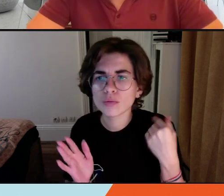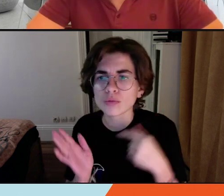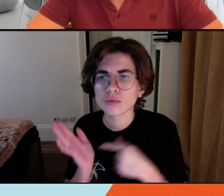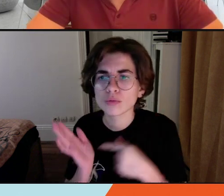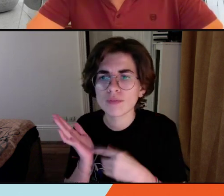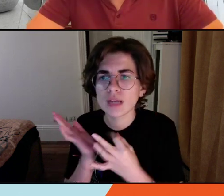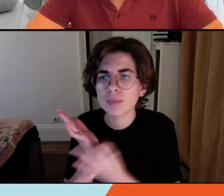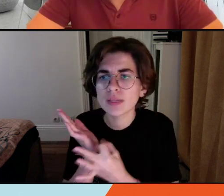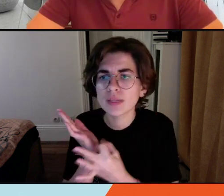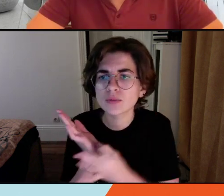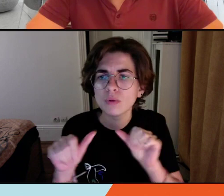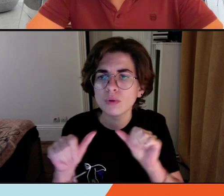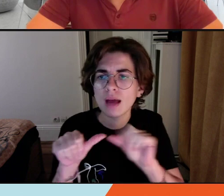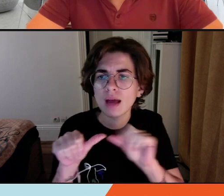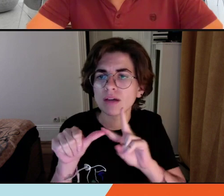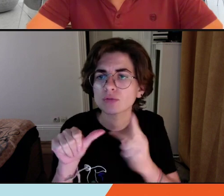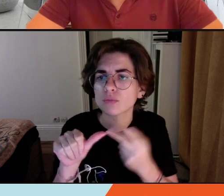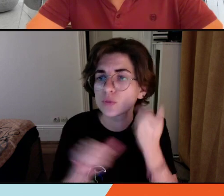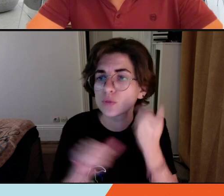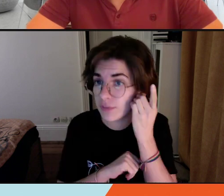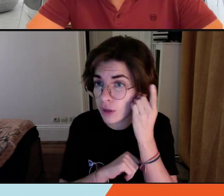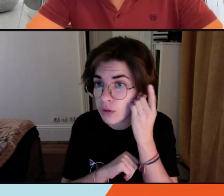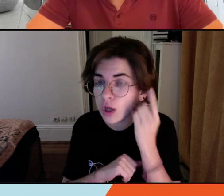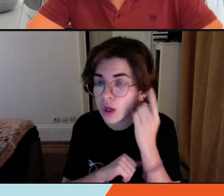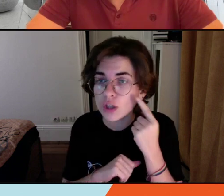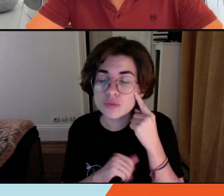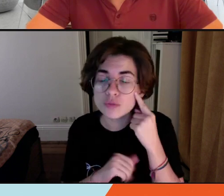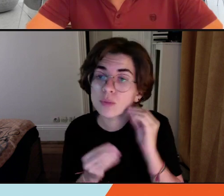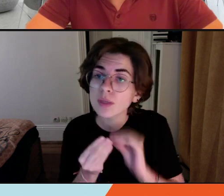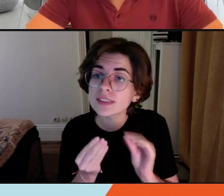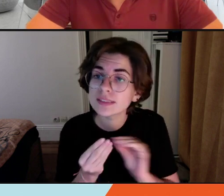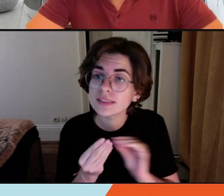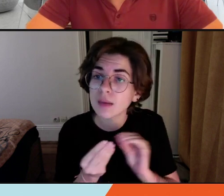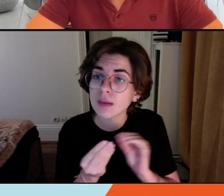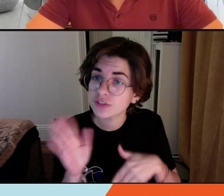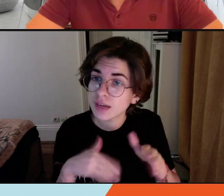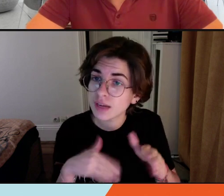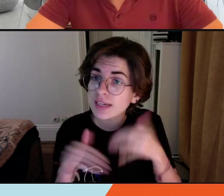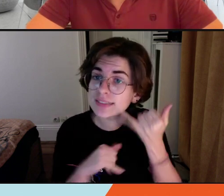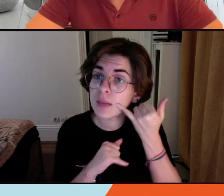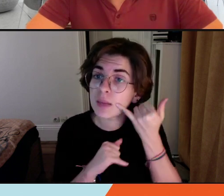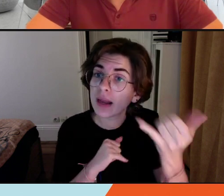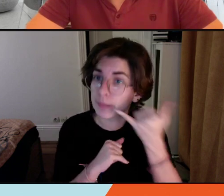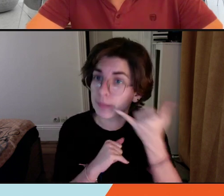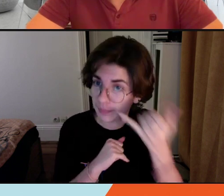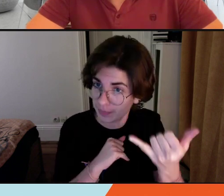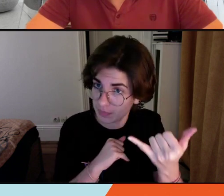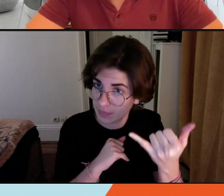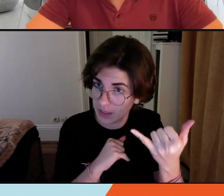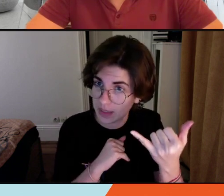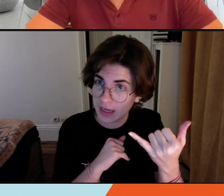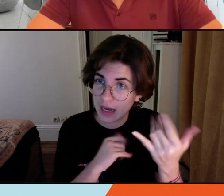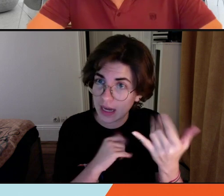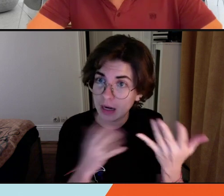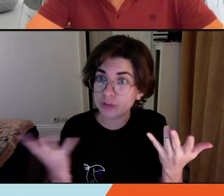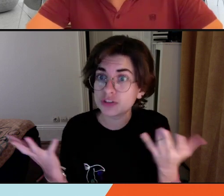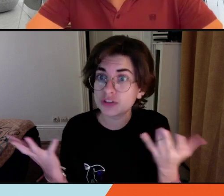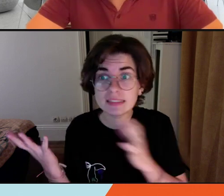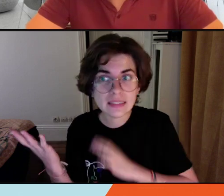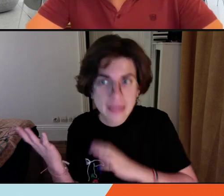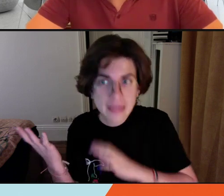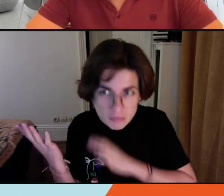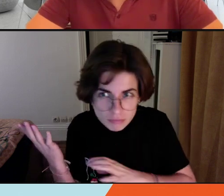avec l'application Ava sur mon téléphone, je me demandais si ça marchait avec les appels. Alors j'ai